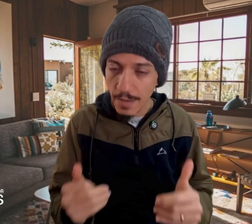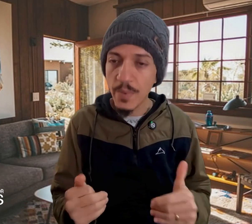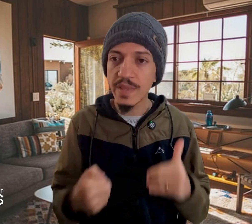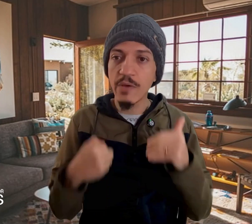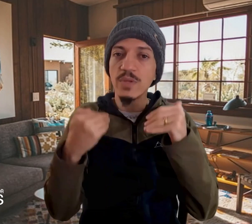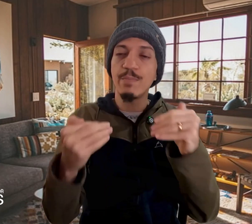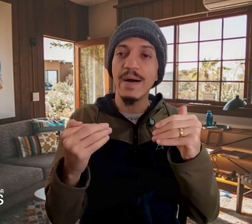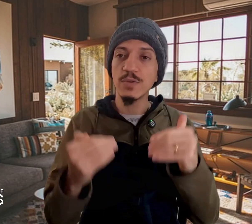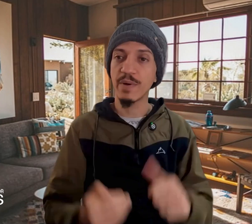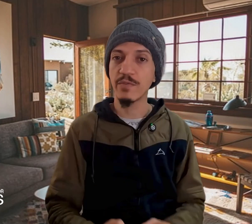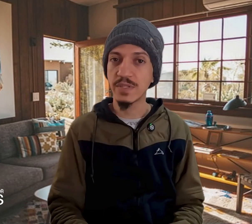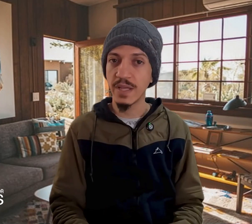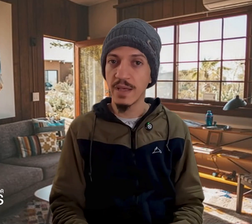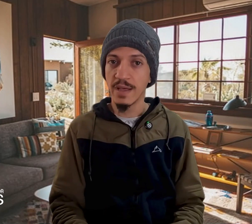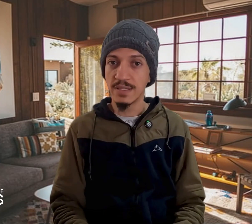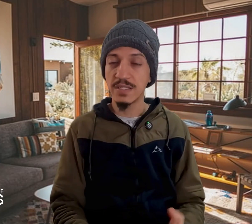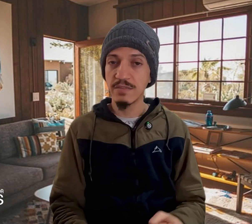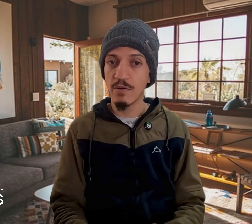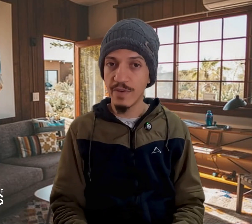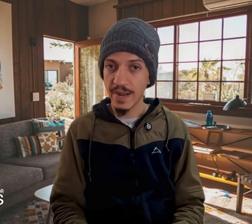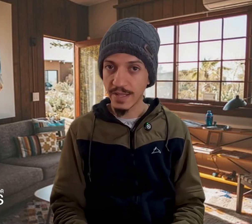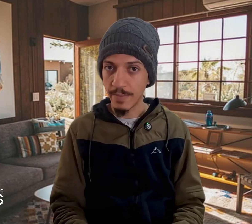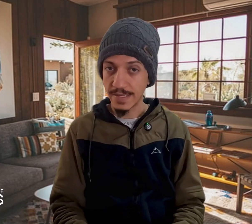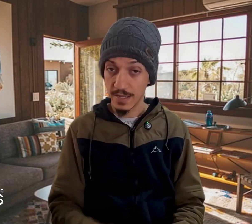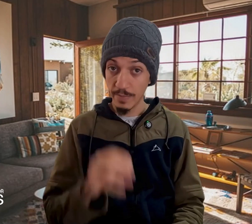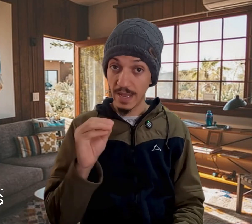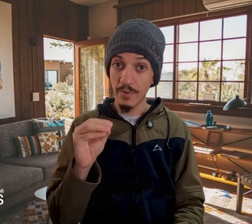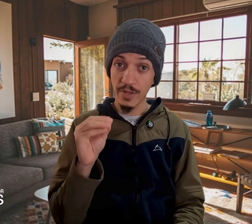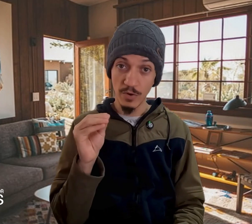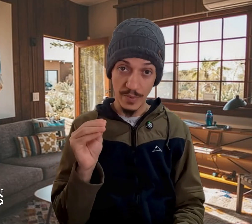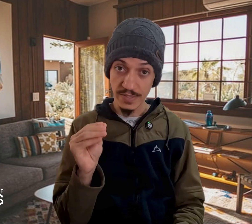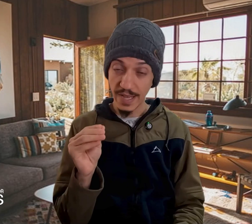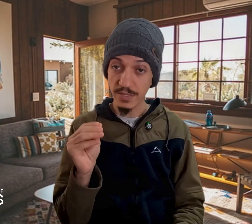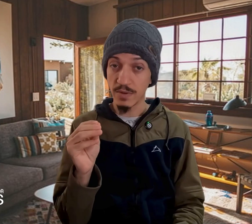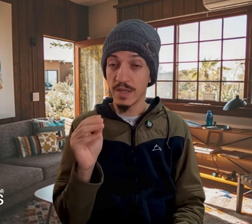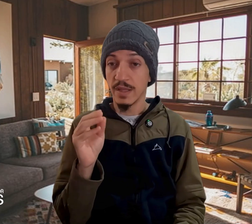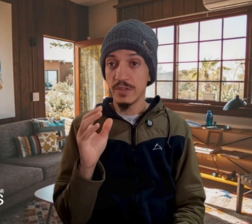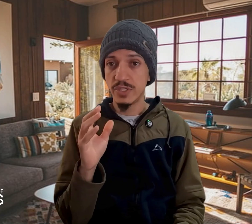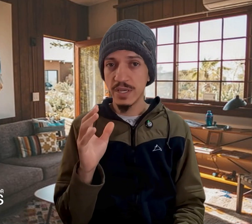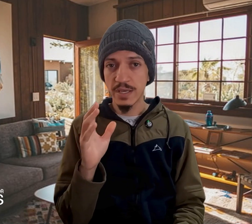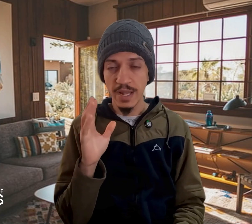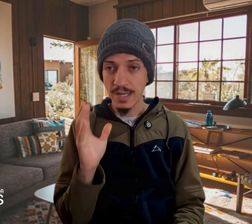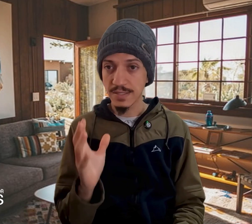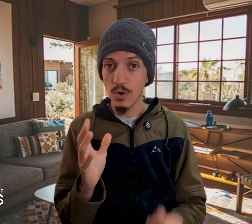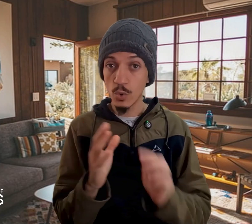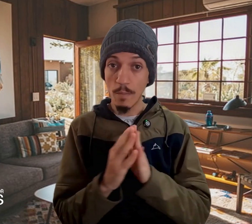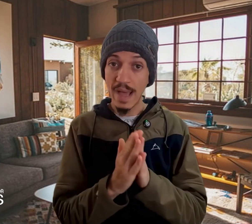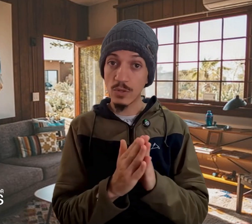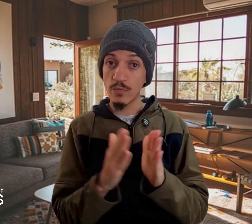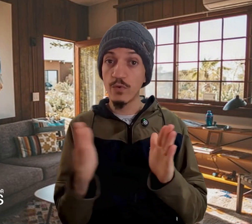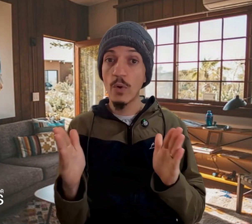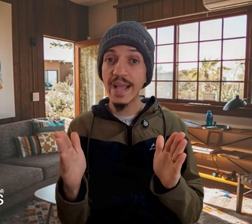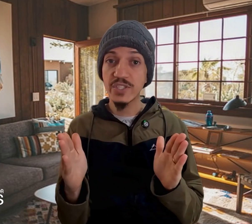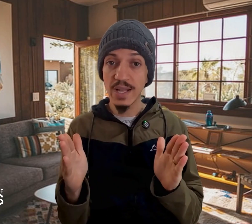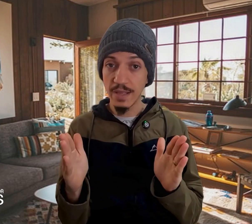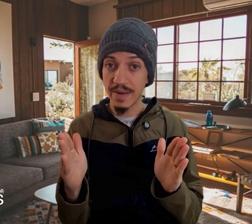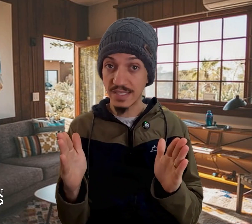tem um espaço para você se desenvolver ainda mais. Eu me lembro que no processo de criação do método Fluente em Libras em